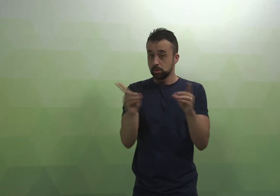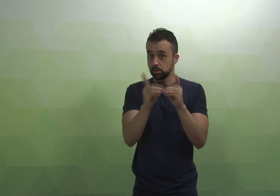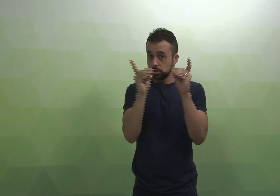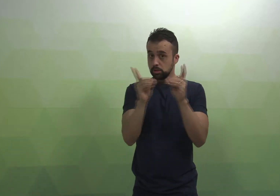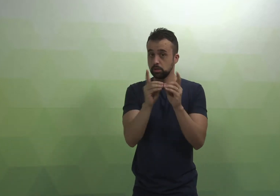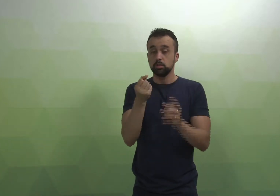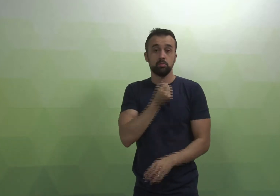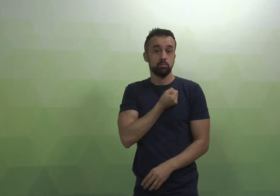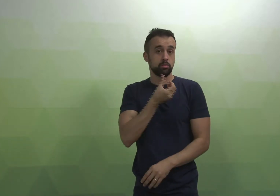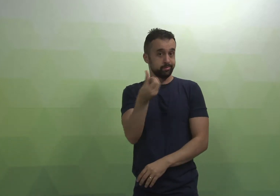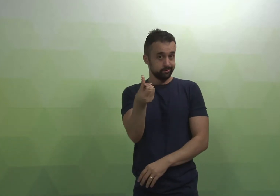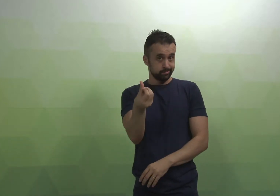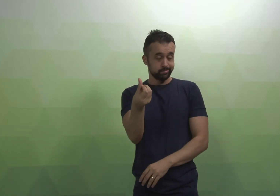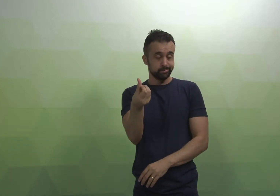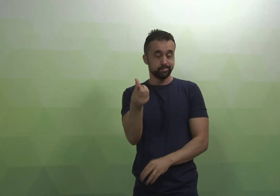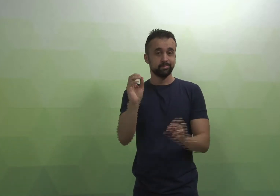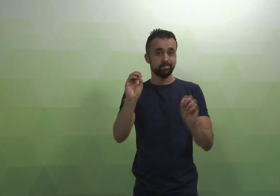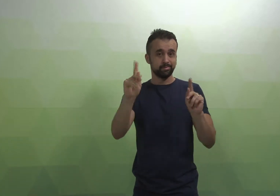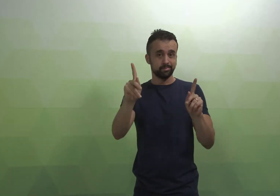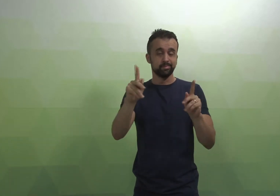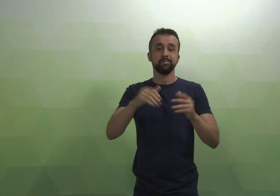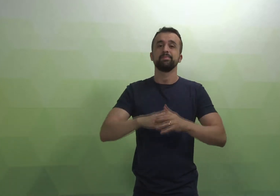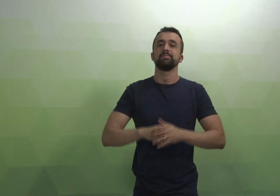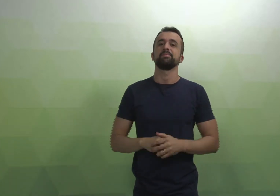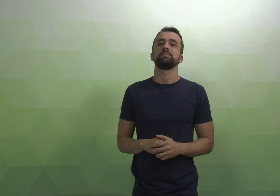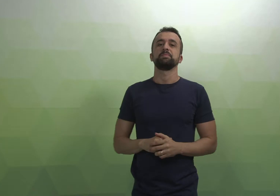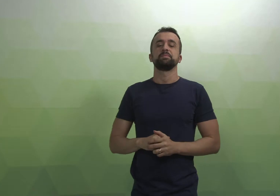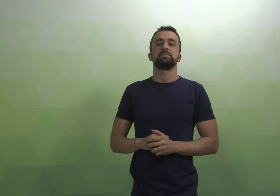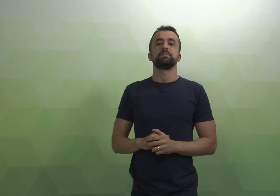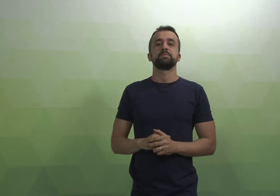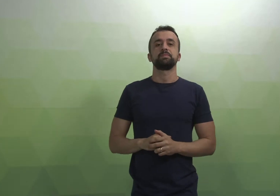conforme página 6 do nosso caderno didático.